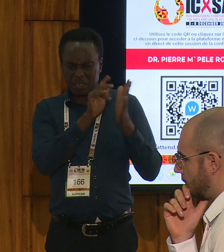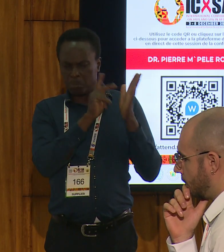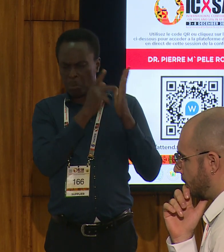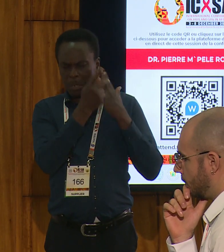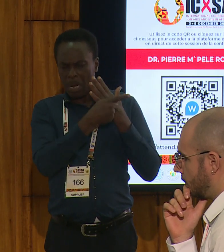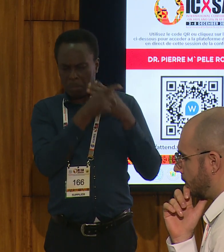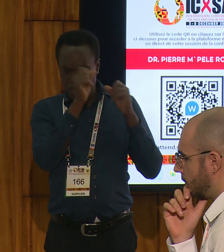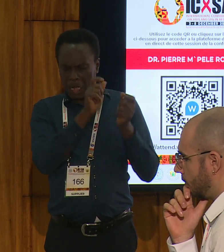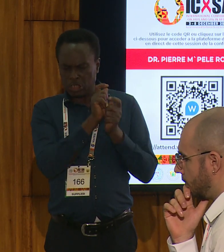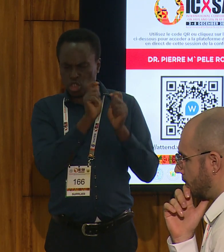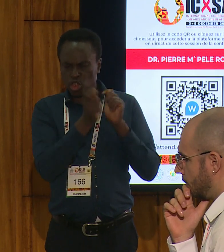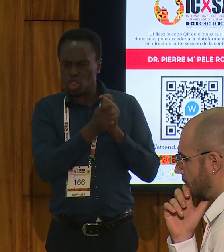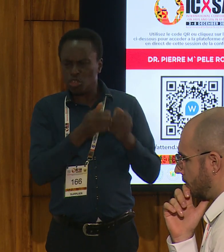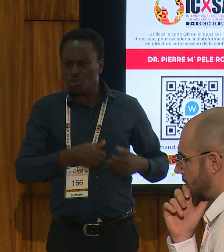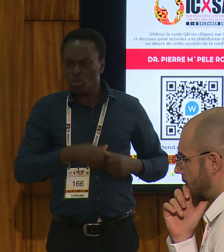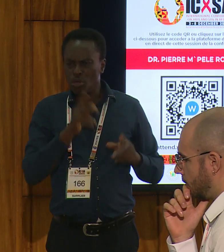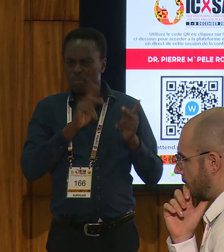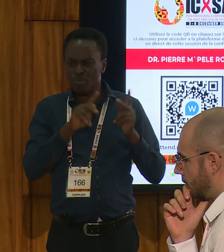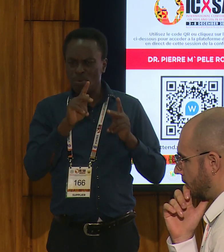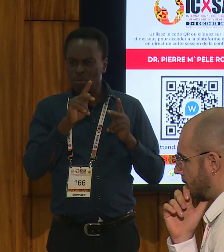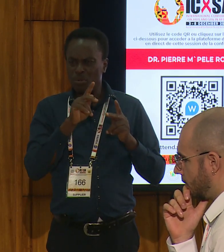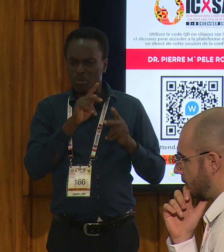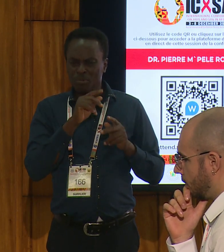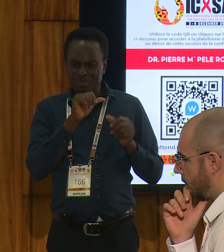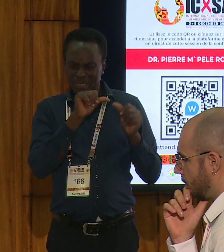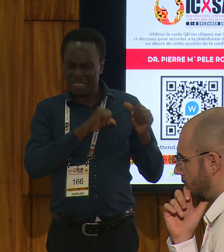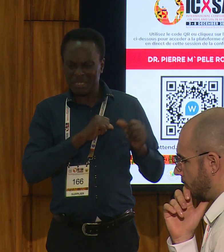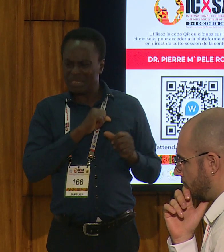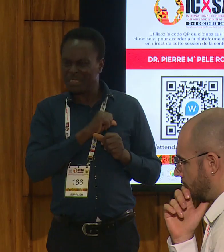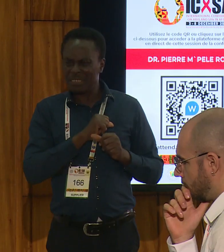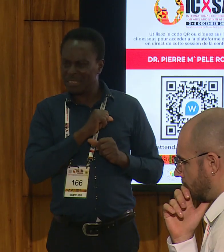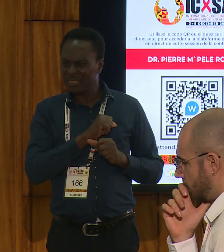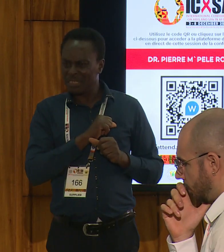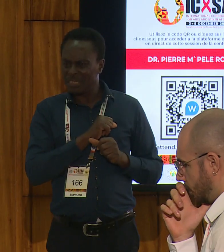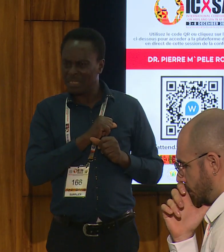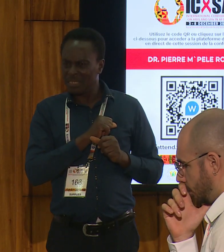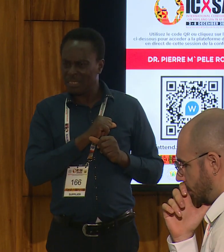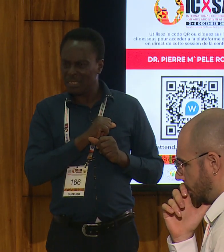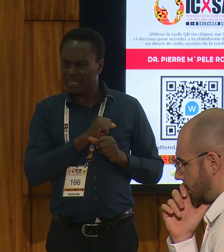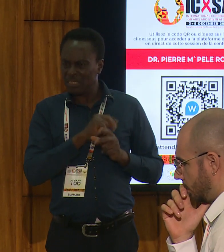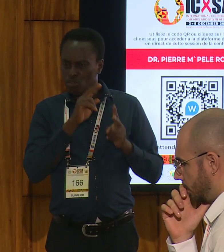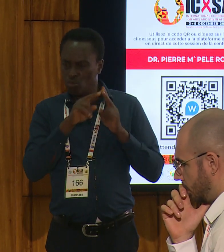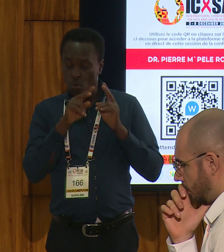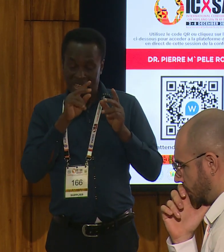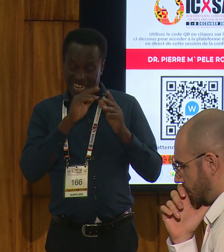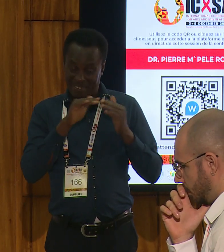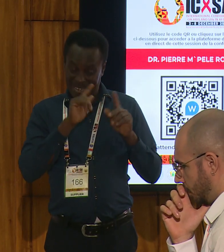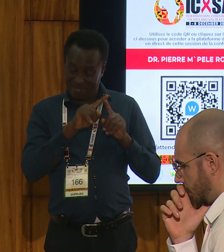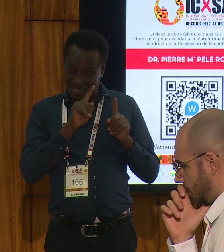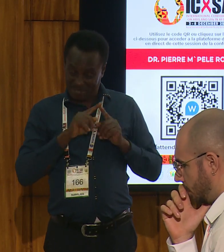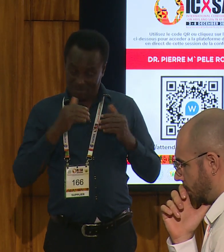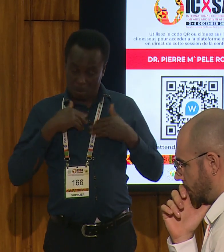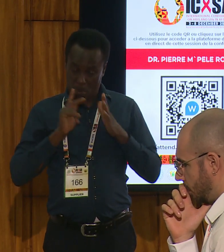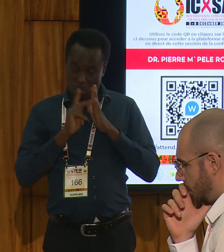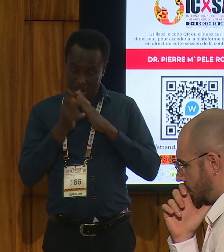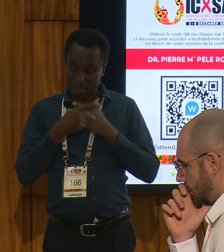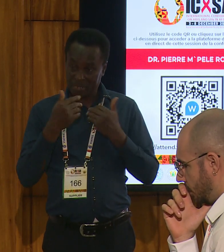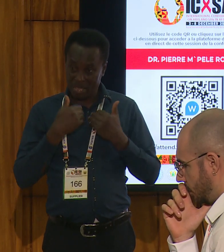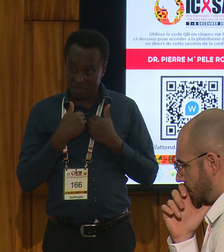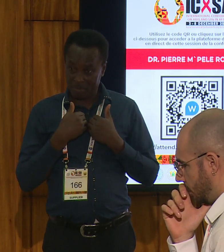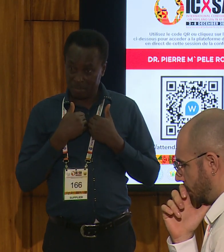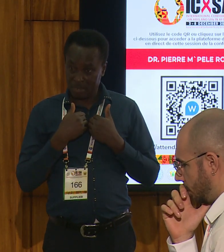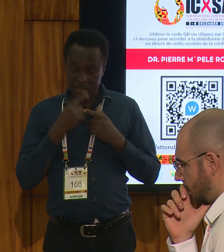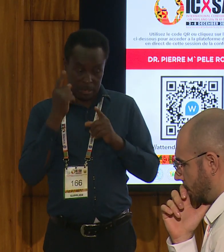ces propos faible engagement institutionnel. Donc, nous, dans notre programme, nous accompagnons les adolescents et jeunes également